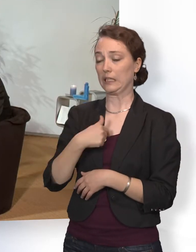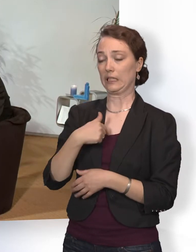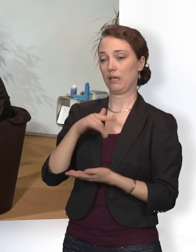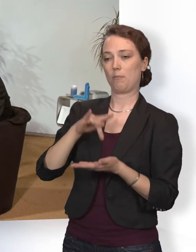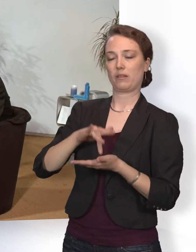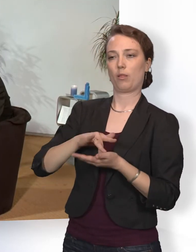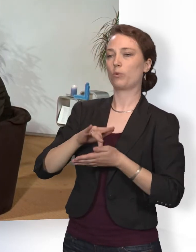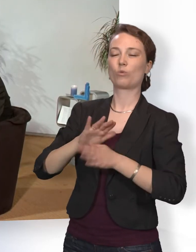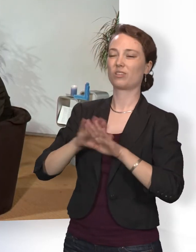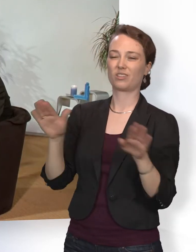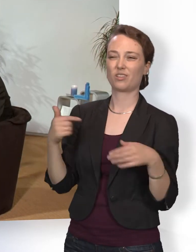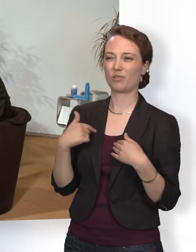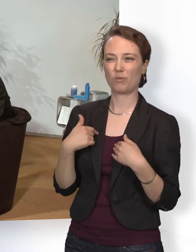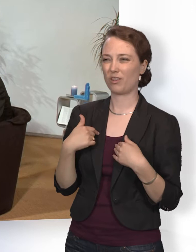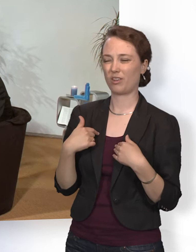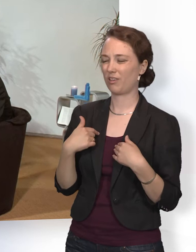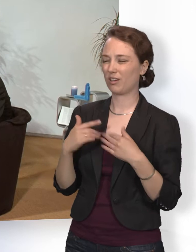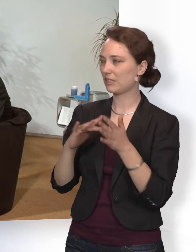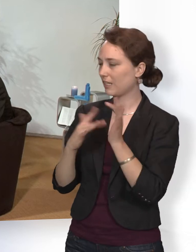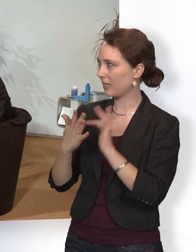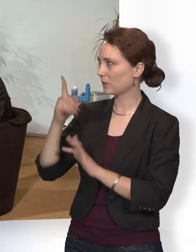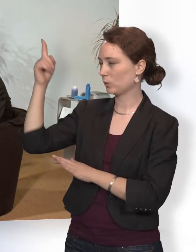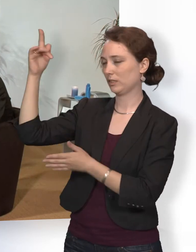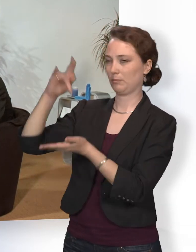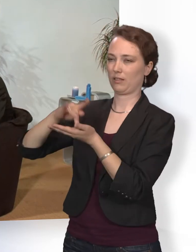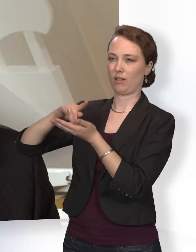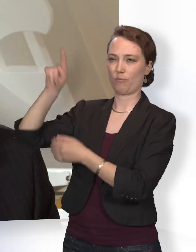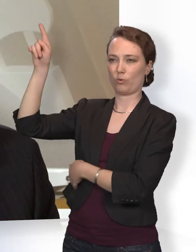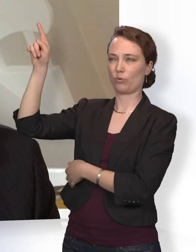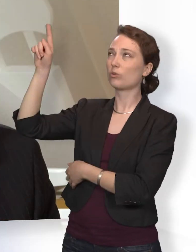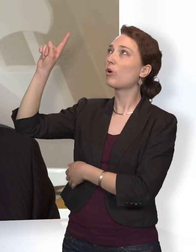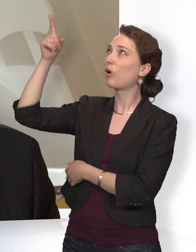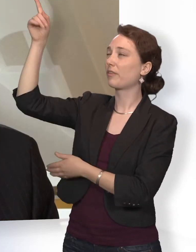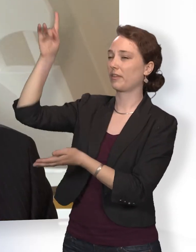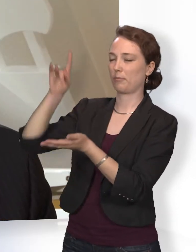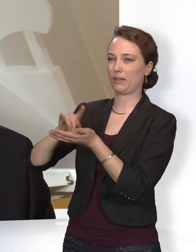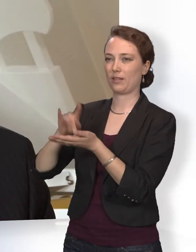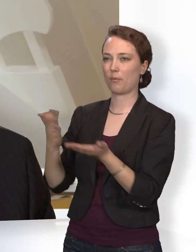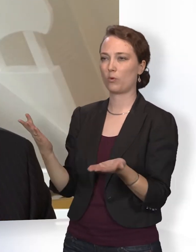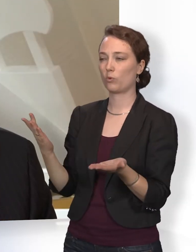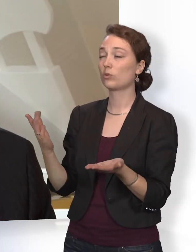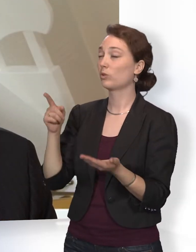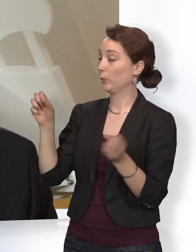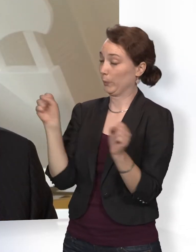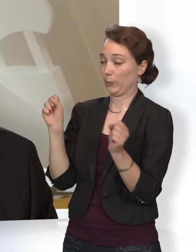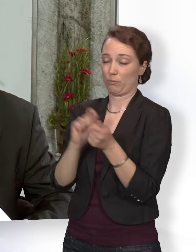stehe, sondern Jesus Christus im Mittelpunkt steht, Gott im Mittelpunkt steht. Natürlich eine erhebliche